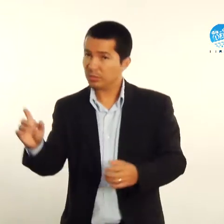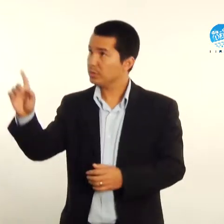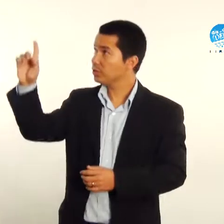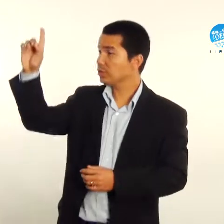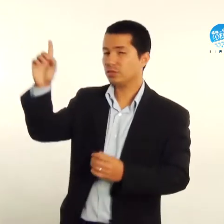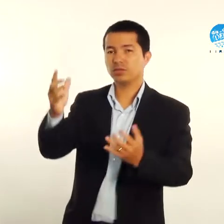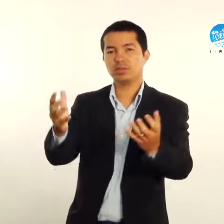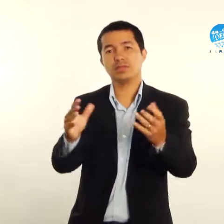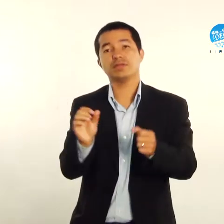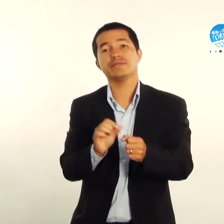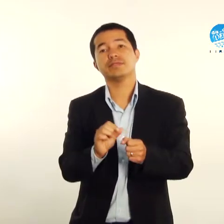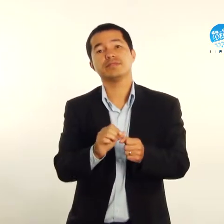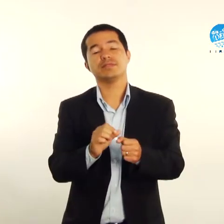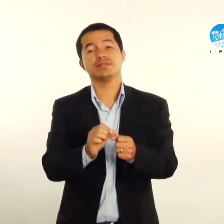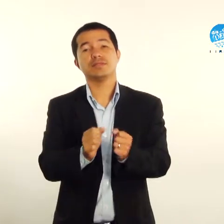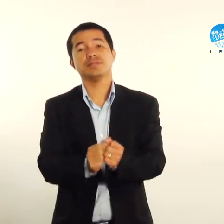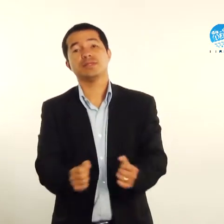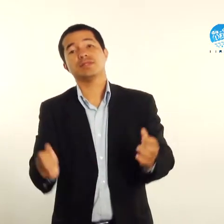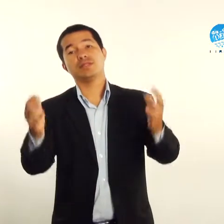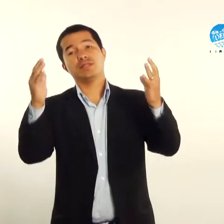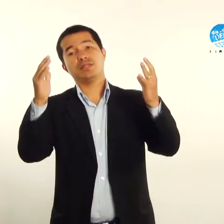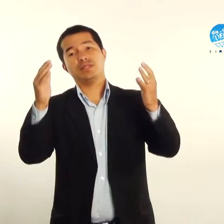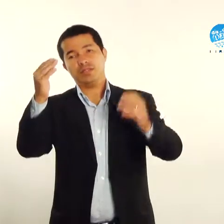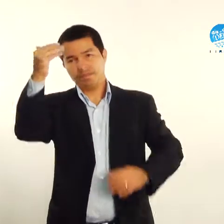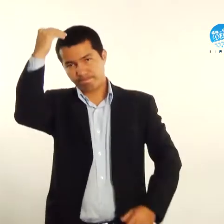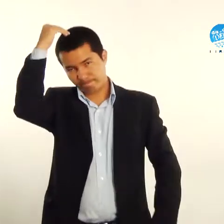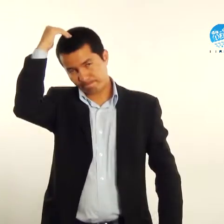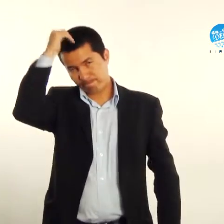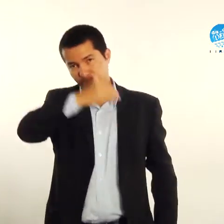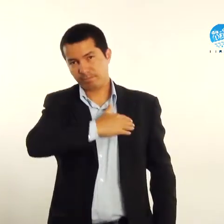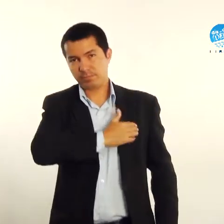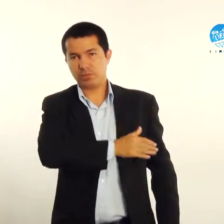Mas hoje Ele quer fazer um milagre dentro de você,